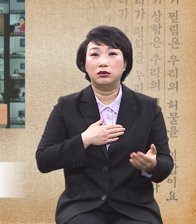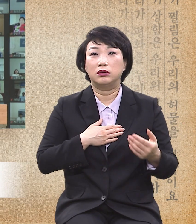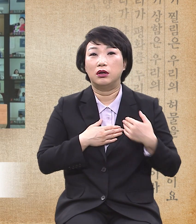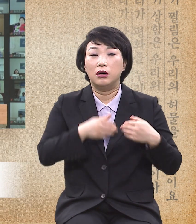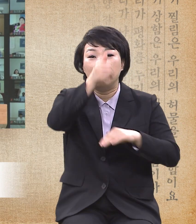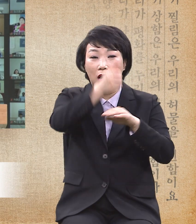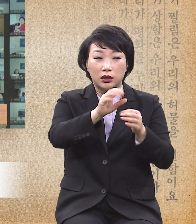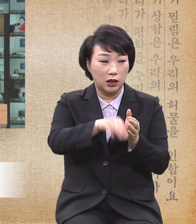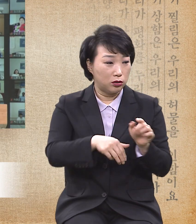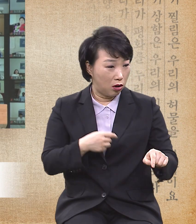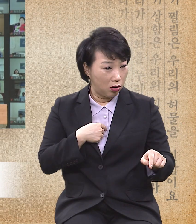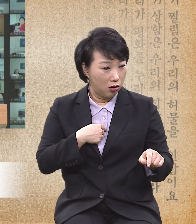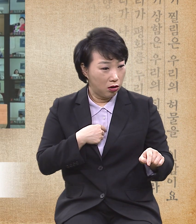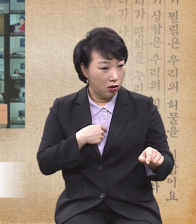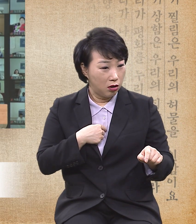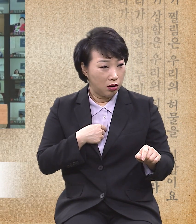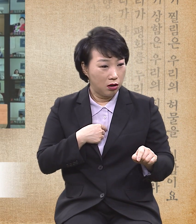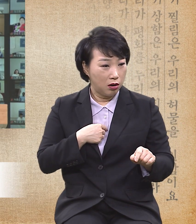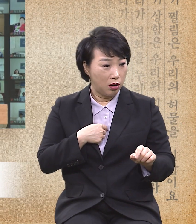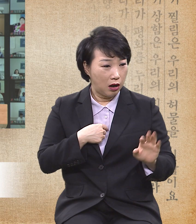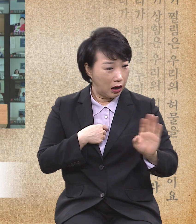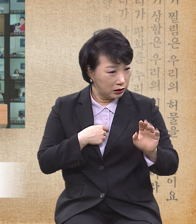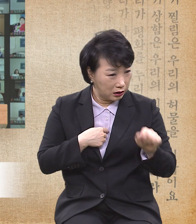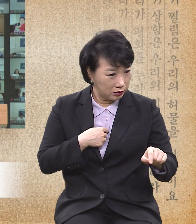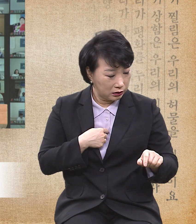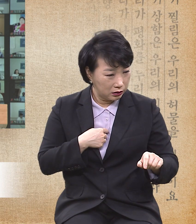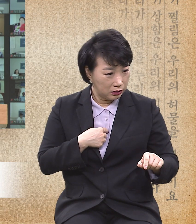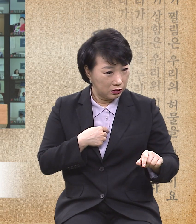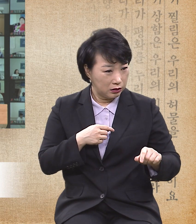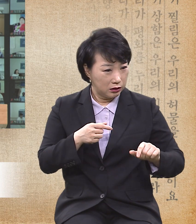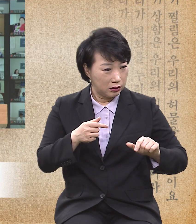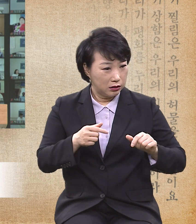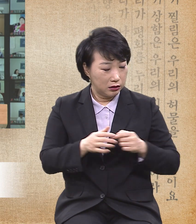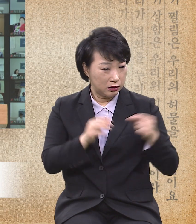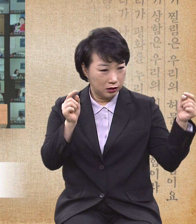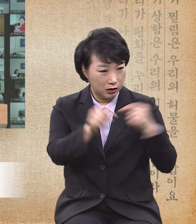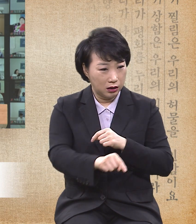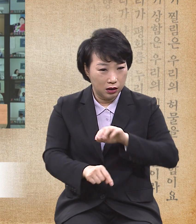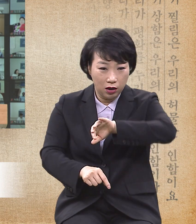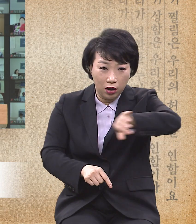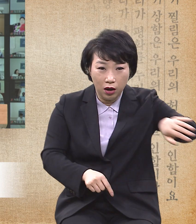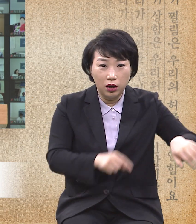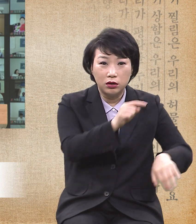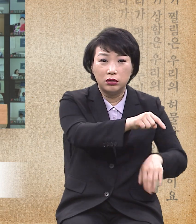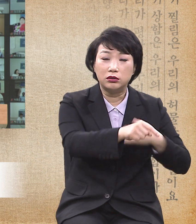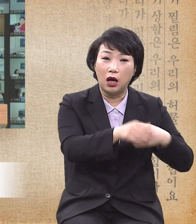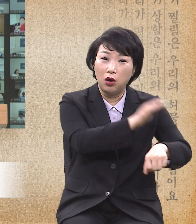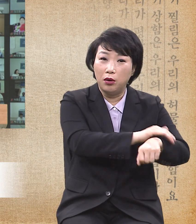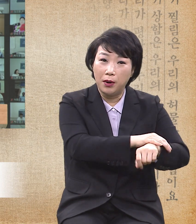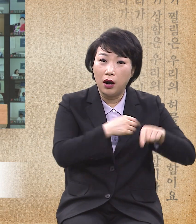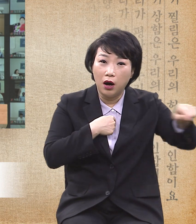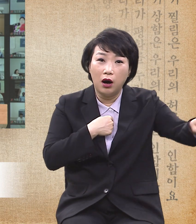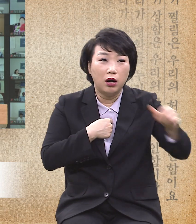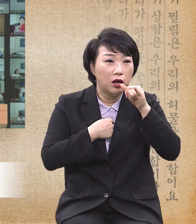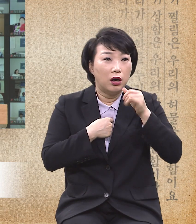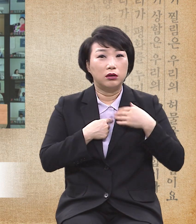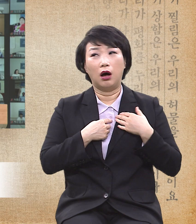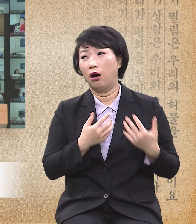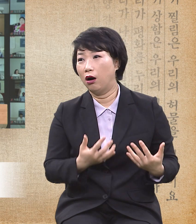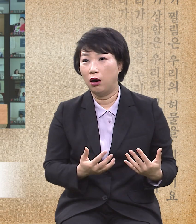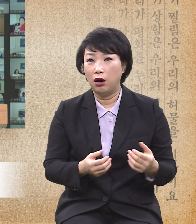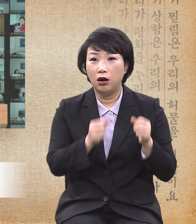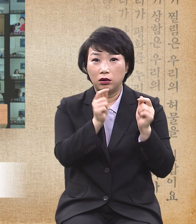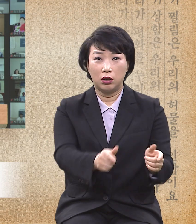너는 아니야 라고 임패낸 자와 같은 취급을 받는 그 순간에 다시는